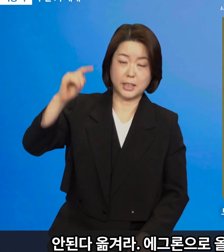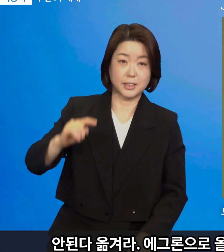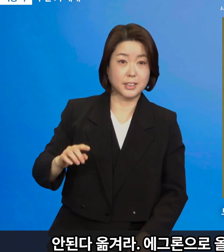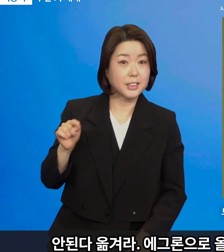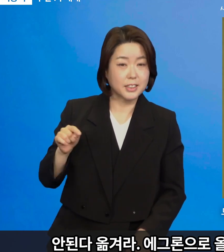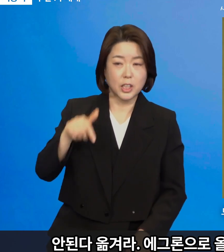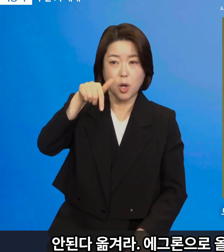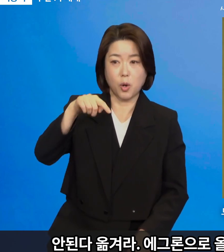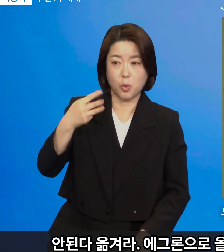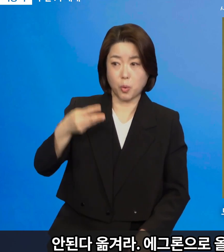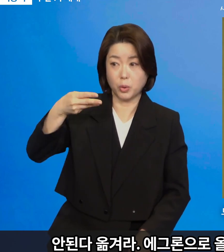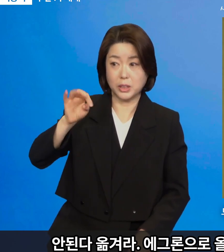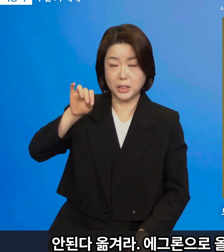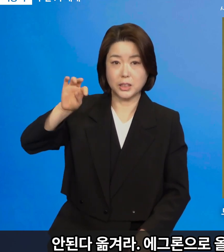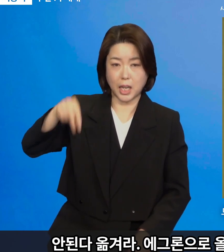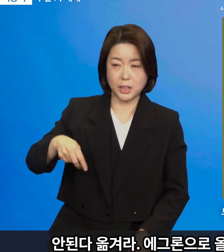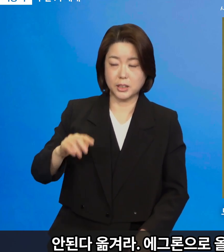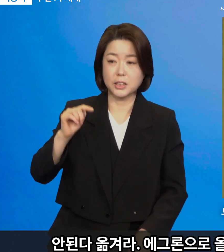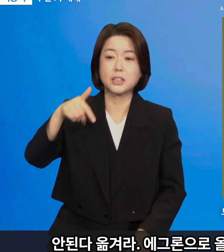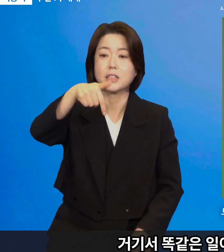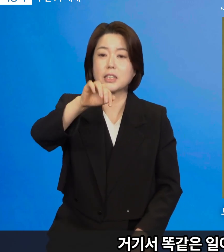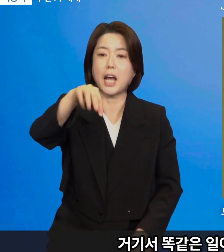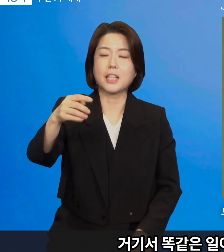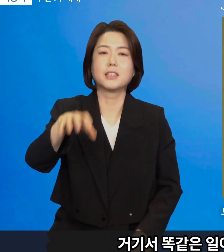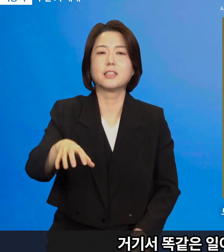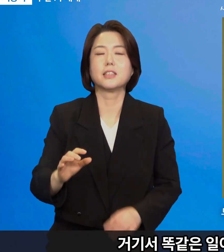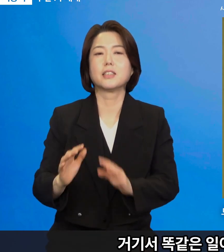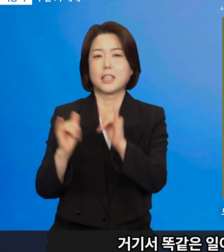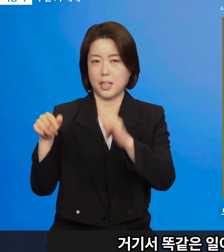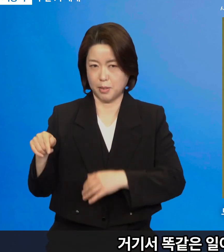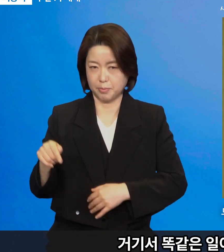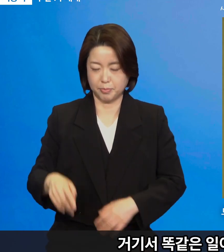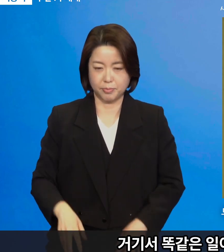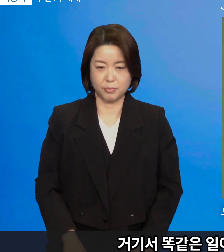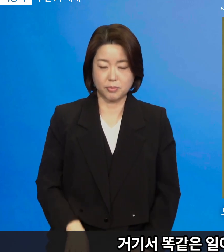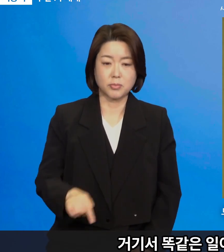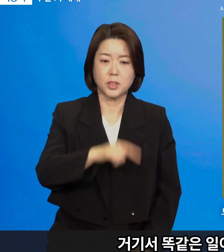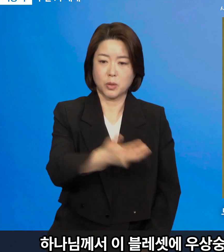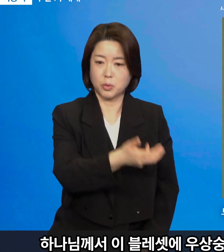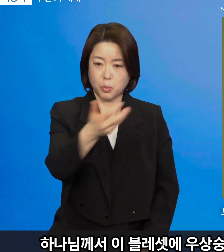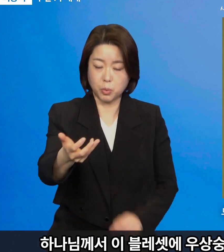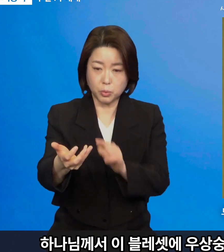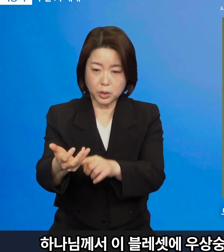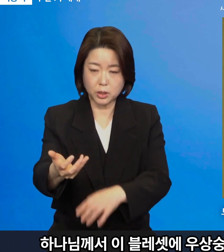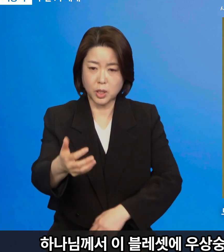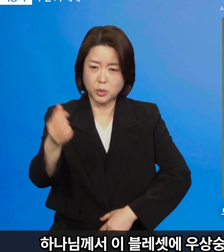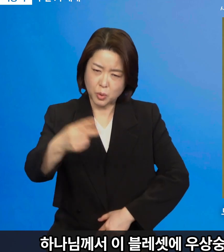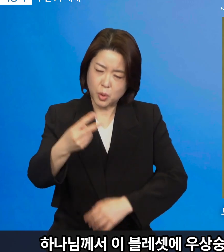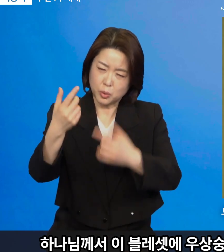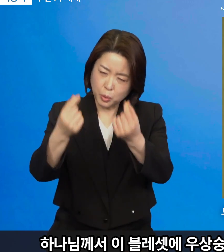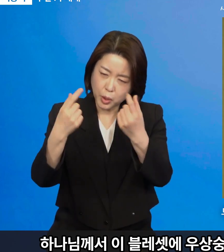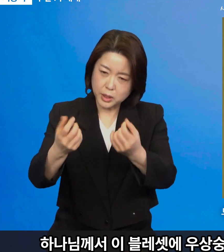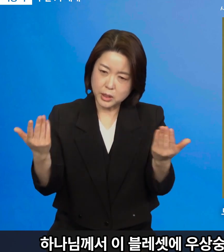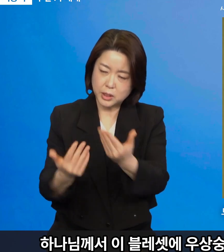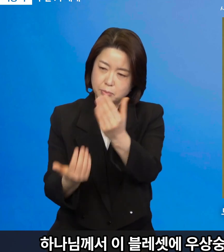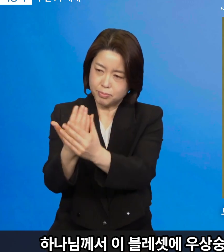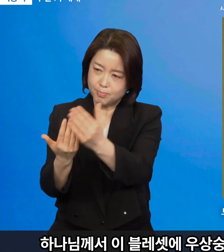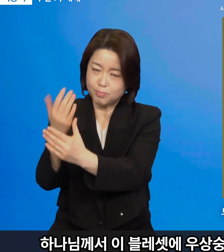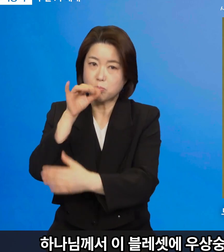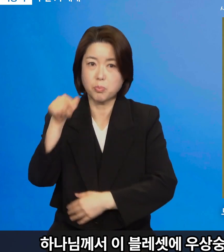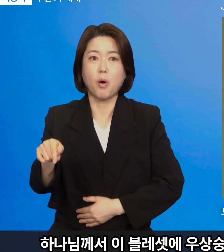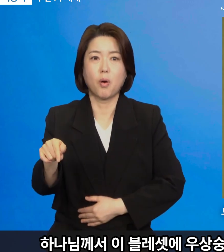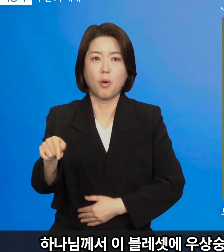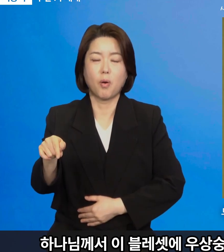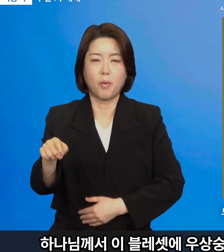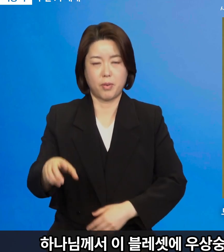안 된다, 옮겨라, 에그론으로 올립니다. 거기도 다른 도시인데 거기서 똑같은 일이 계속 벌어집니다. 하나님께서 이 블레셋의